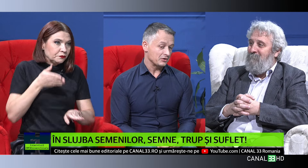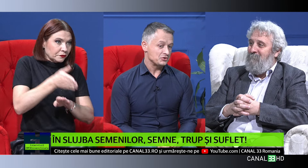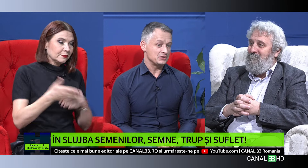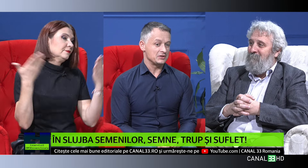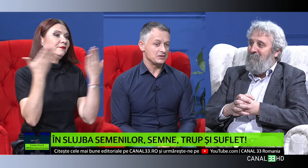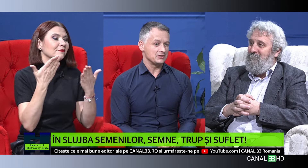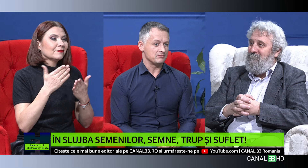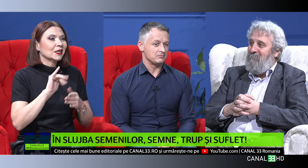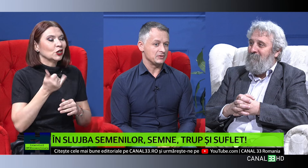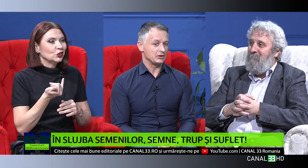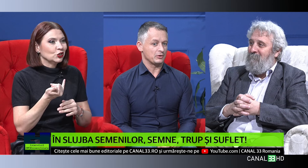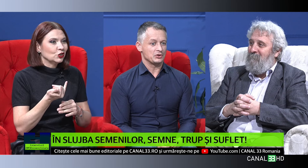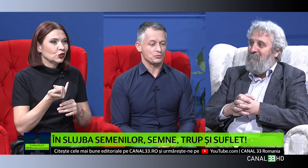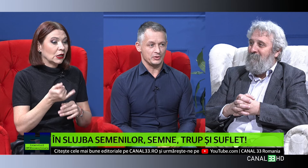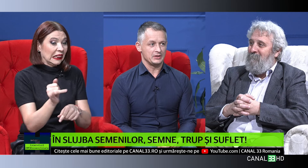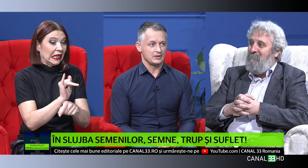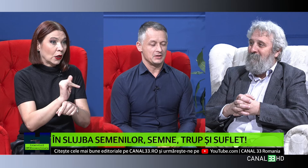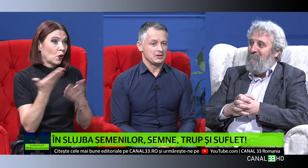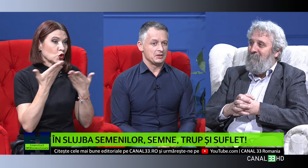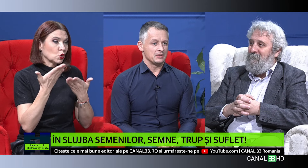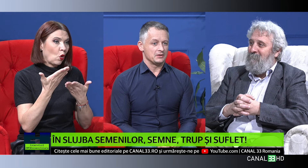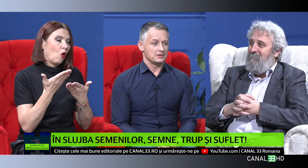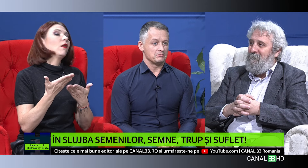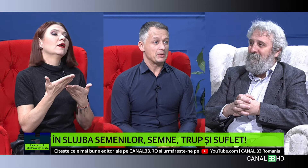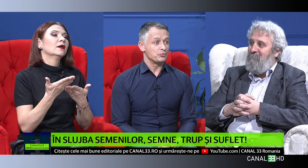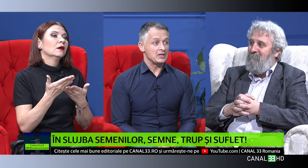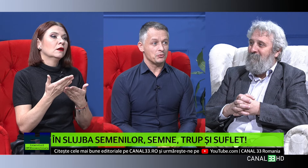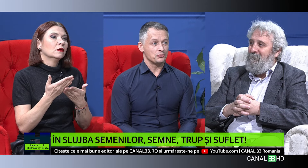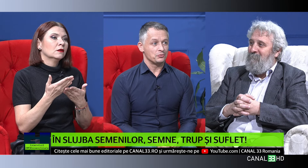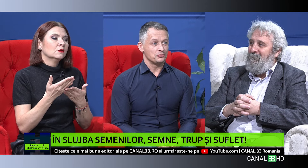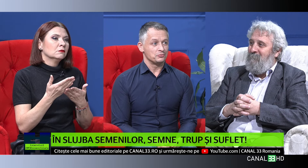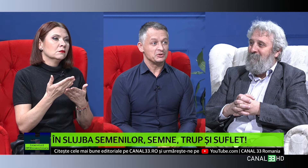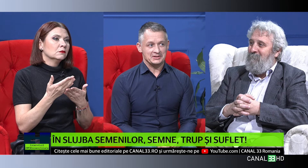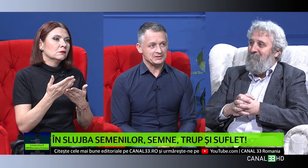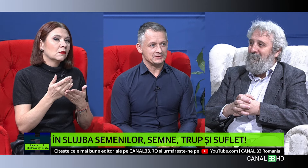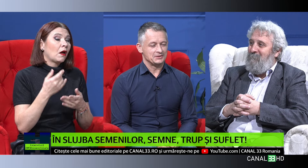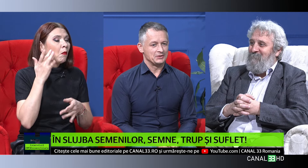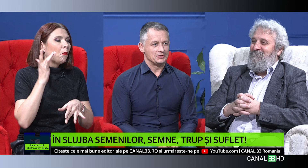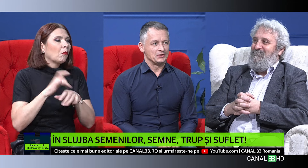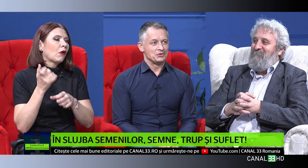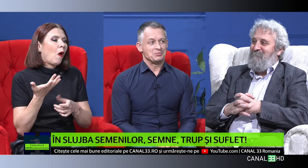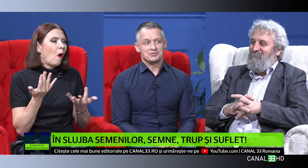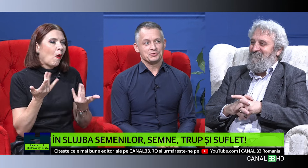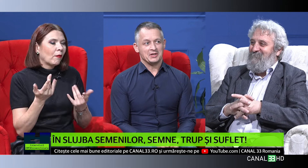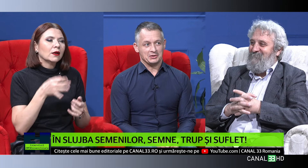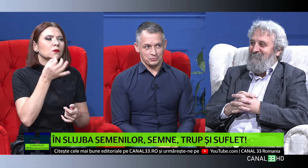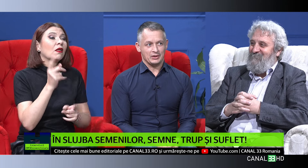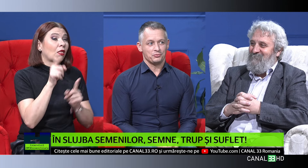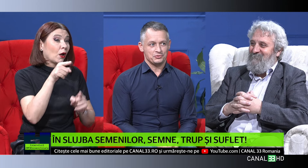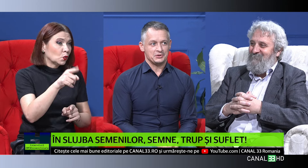școală și directoarea școlii m-a pus la un test. Și mi-a spus, dacă tu chiar